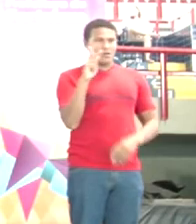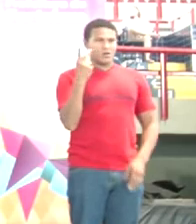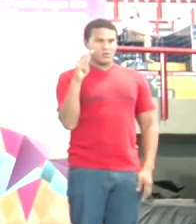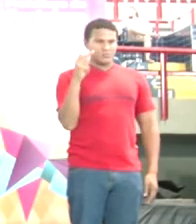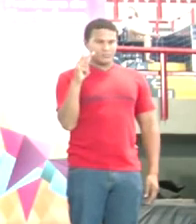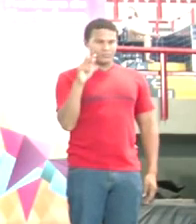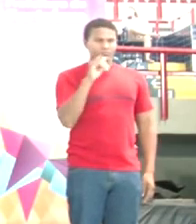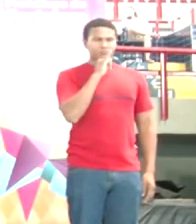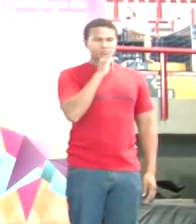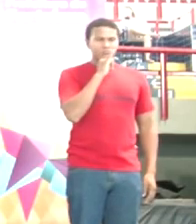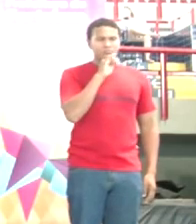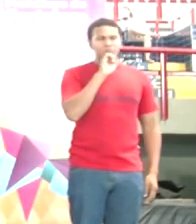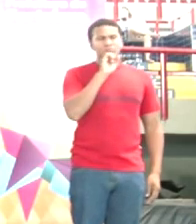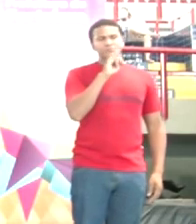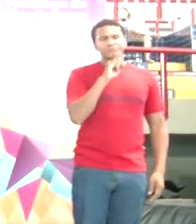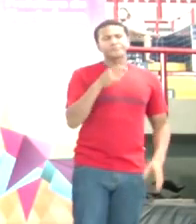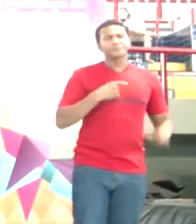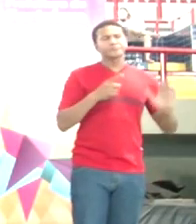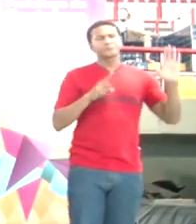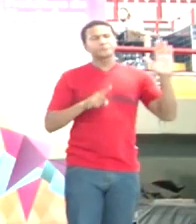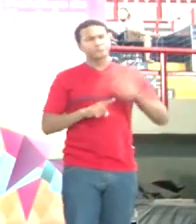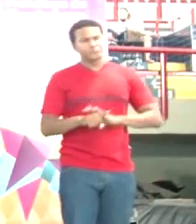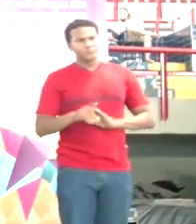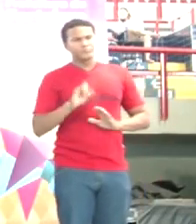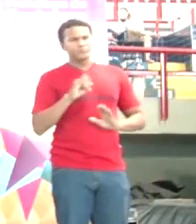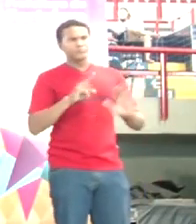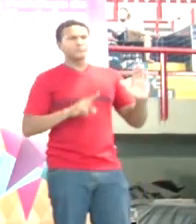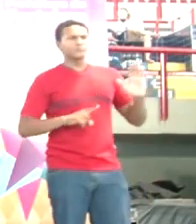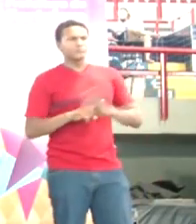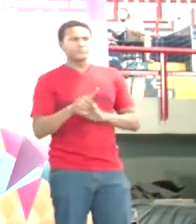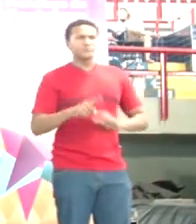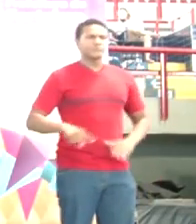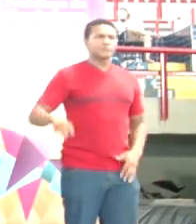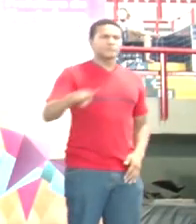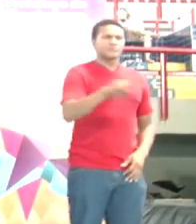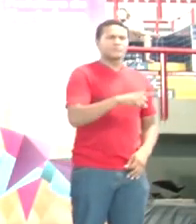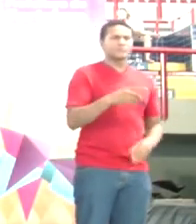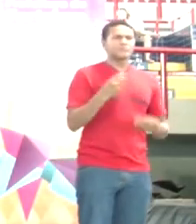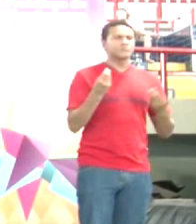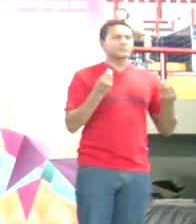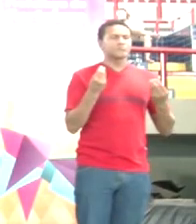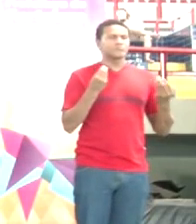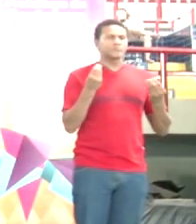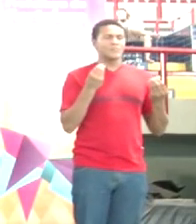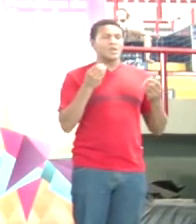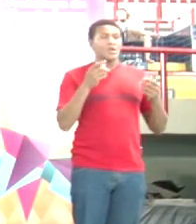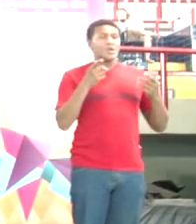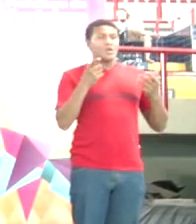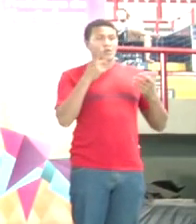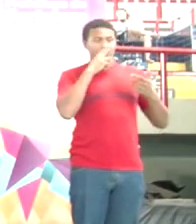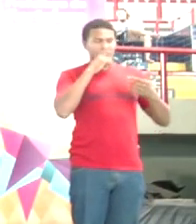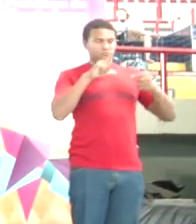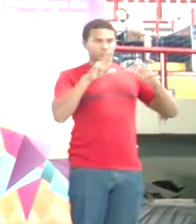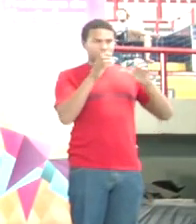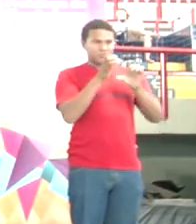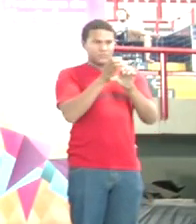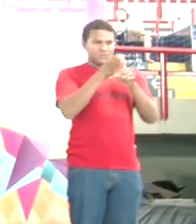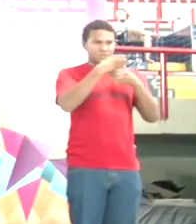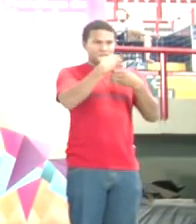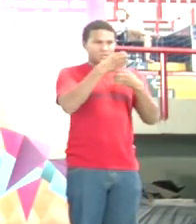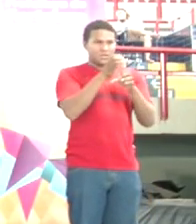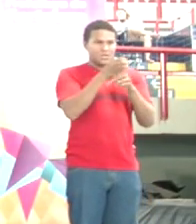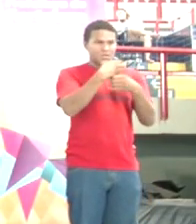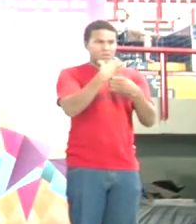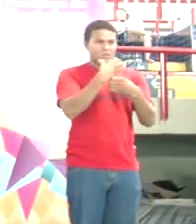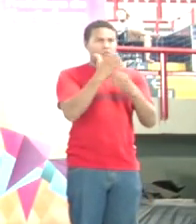galera, diz aí qual é a área lateral do cilindro. Qual é a área